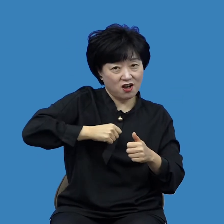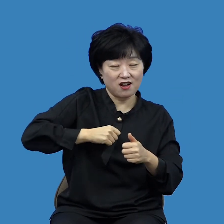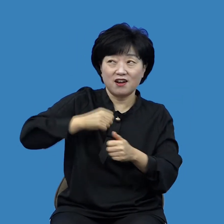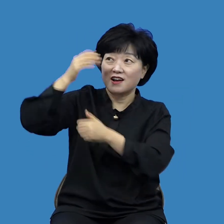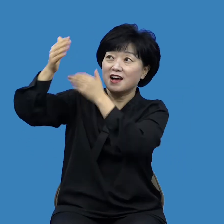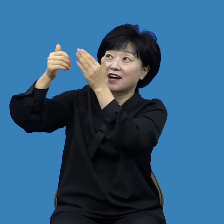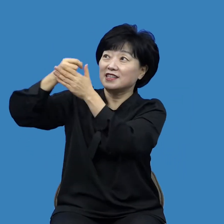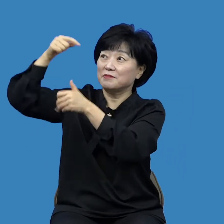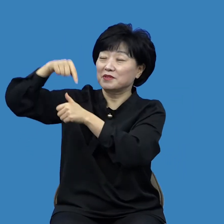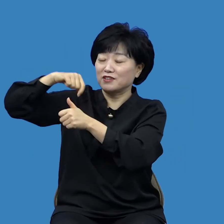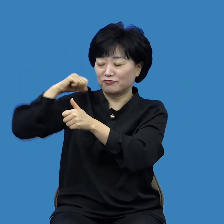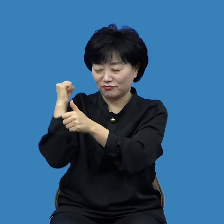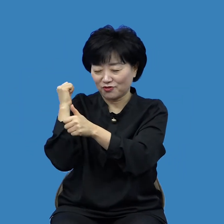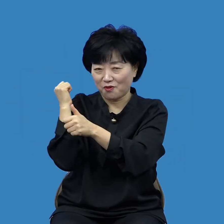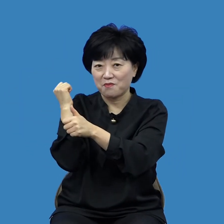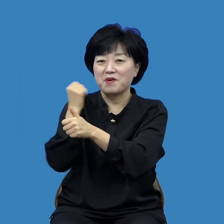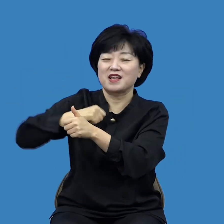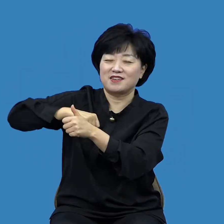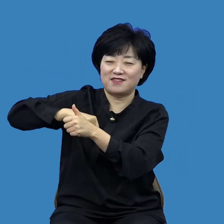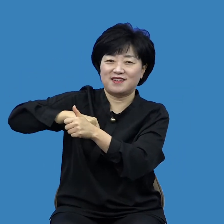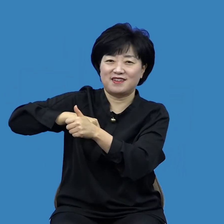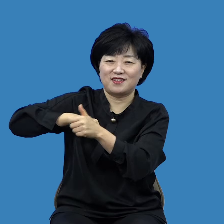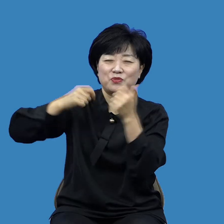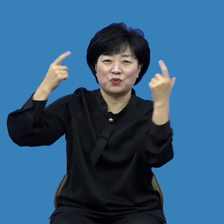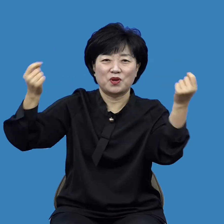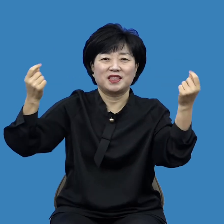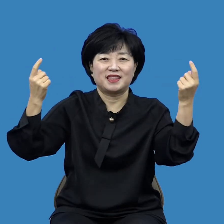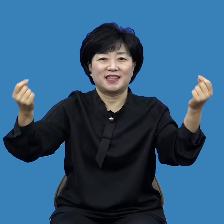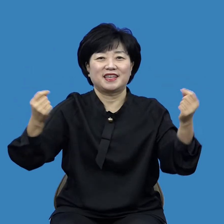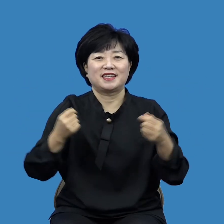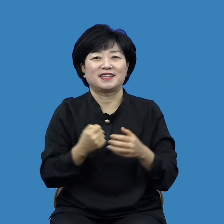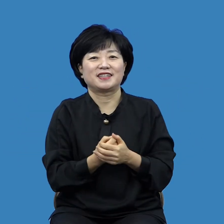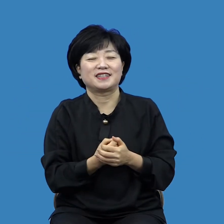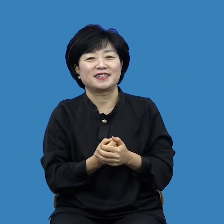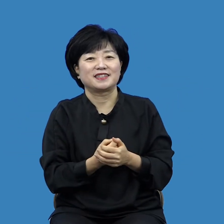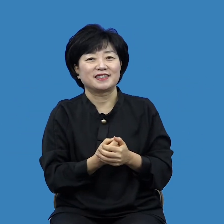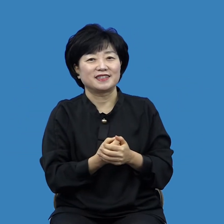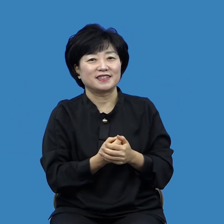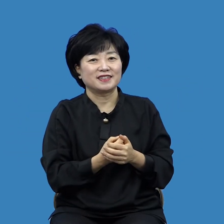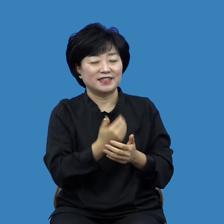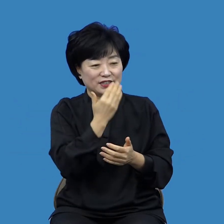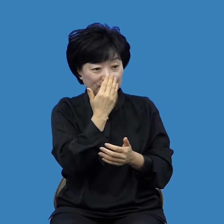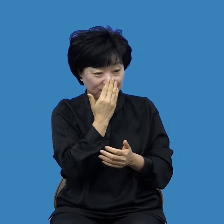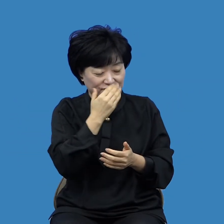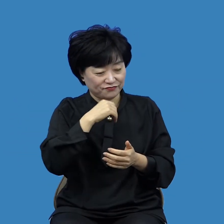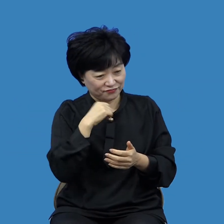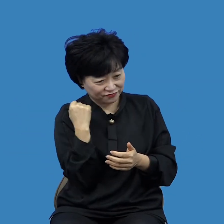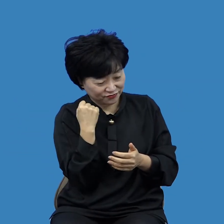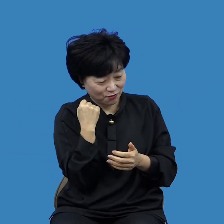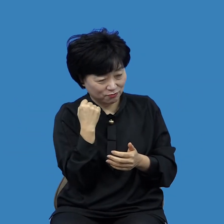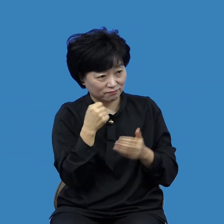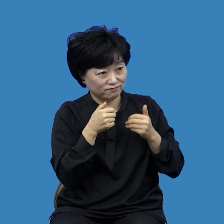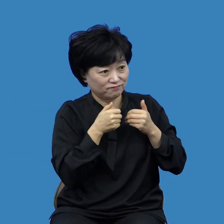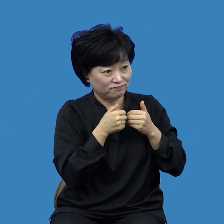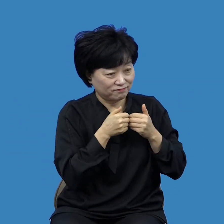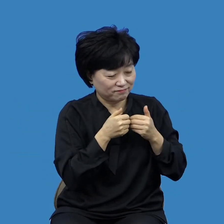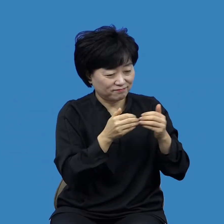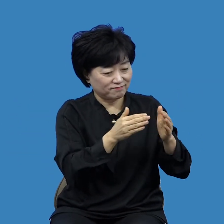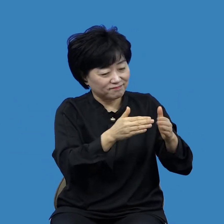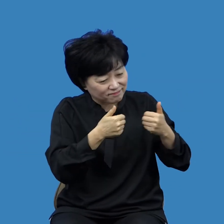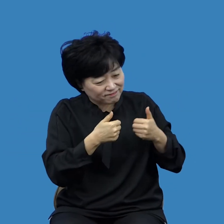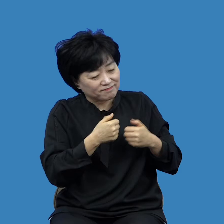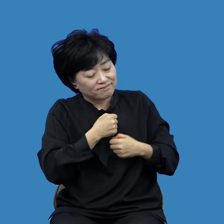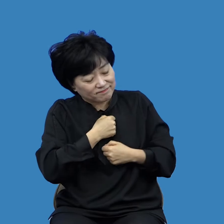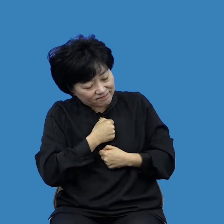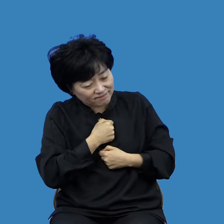아니면 어떤 공경하는 태도가 있느냐 아니면 굉장히 무례하냐, 이것은요 여러분 사실은 상대방이 어떤 사람이냐가 문제가